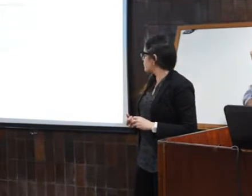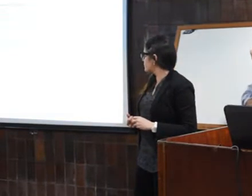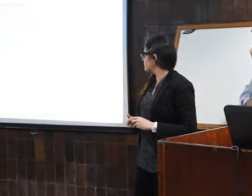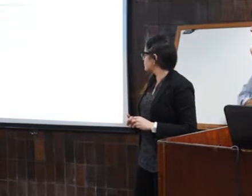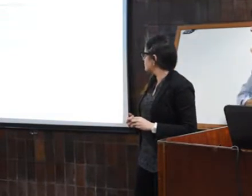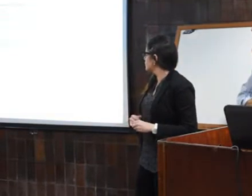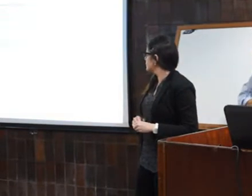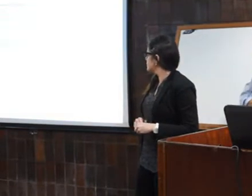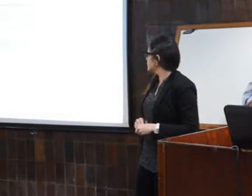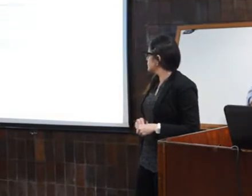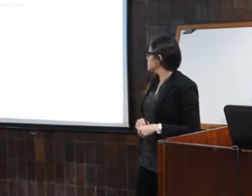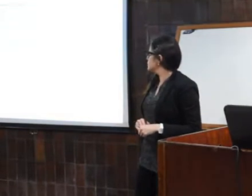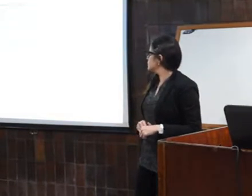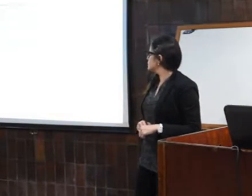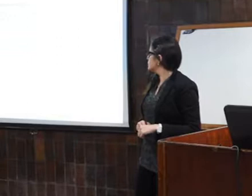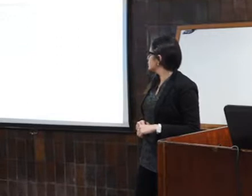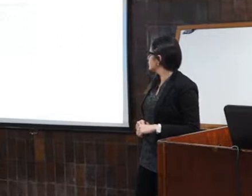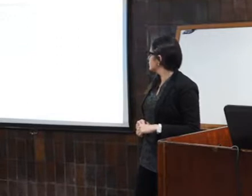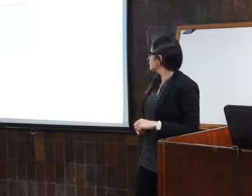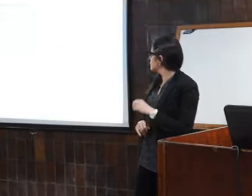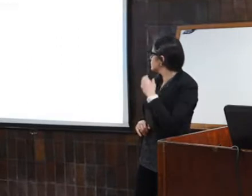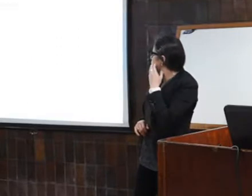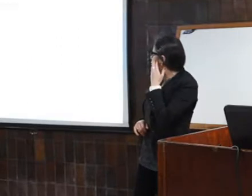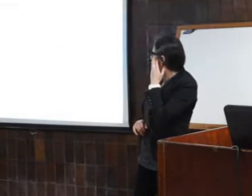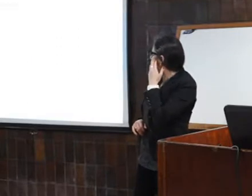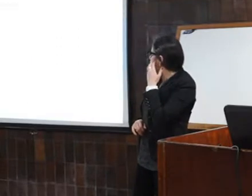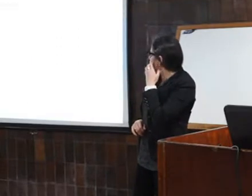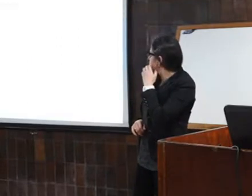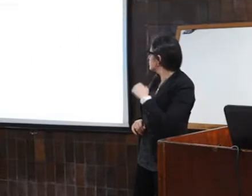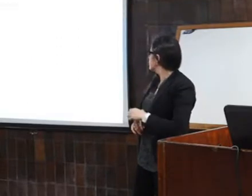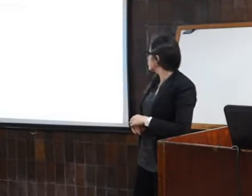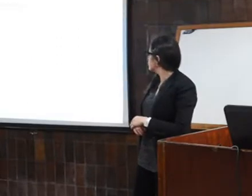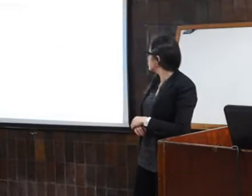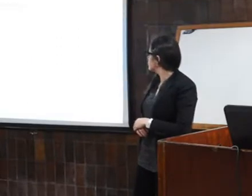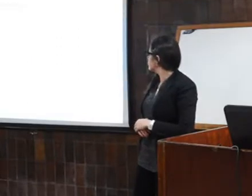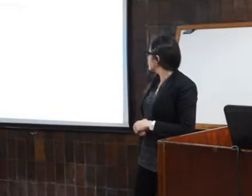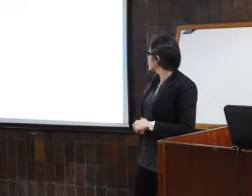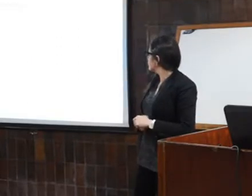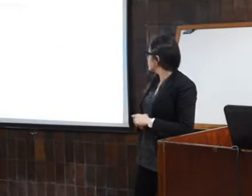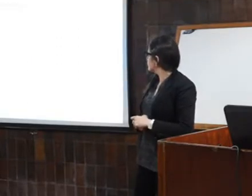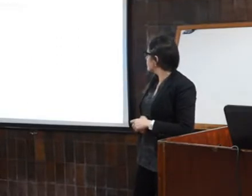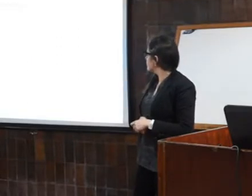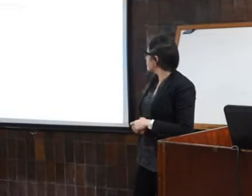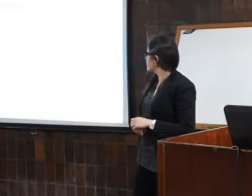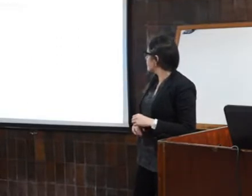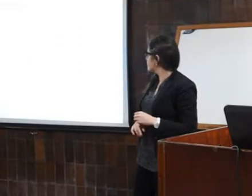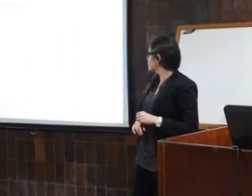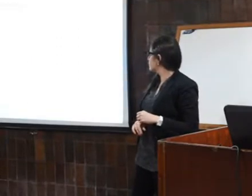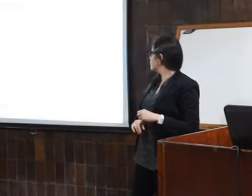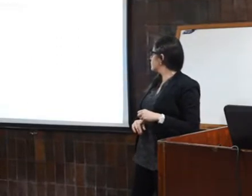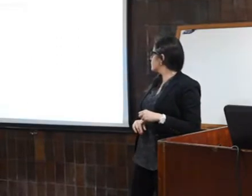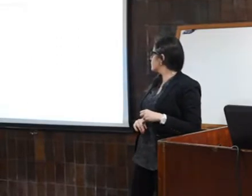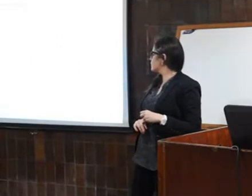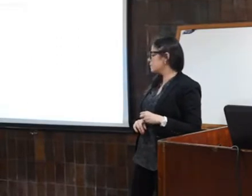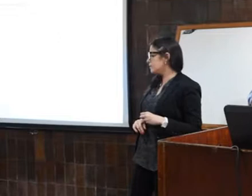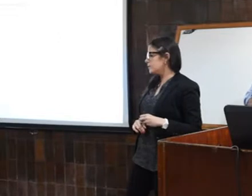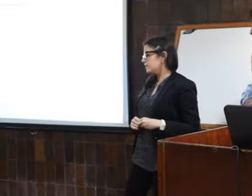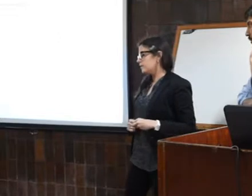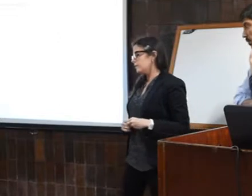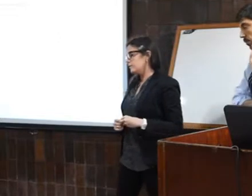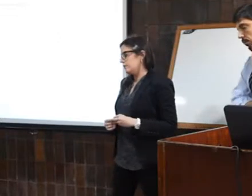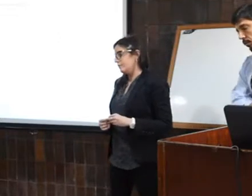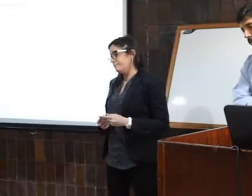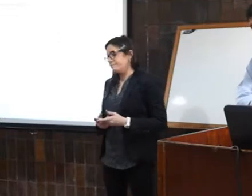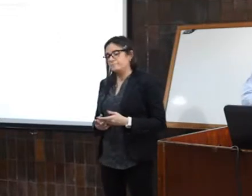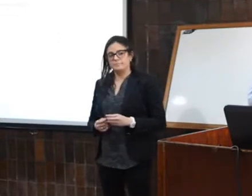pobremente regulada o donde se tienen conocimiento de la existencia de organizaciones criminales por ejemplo el tráfico de drogas o las actividades